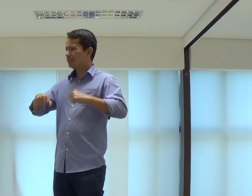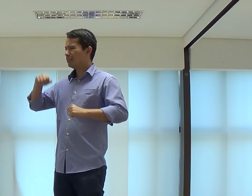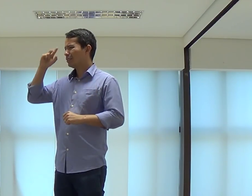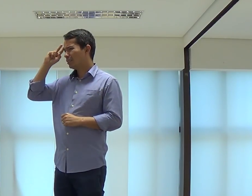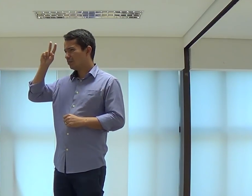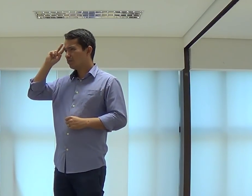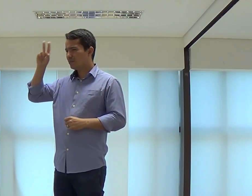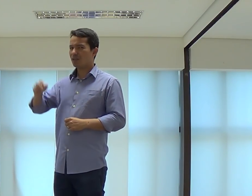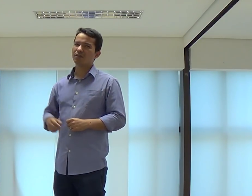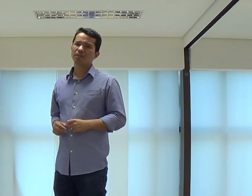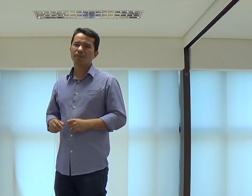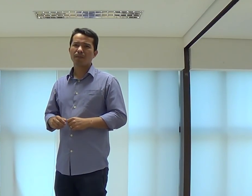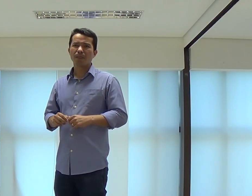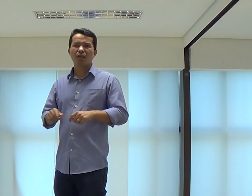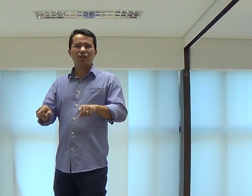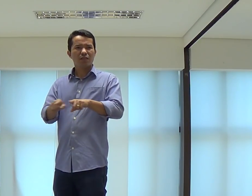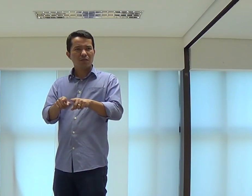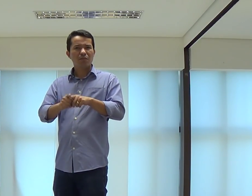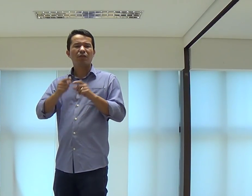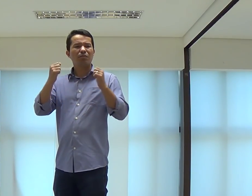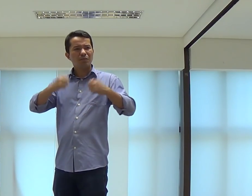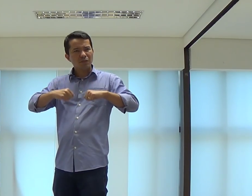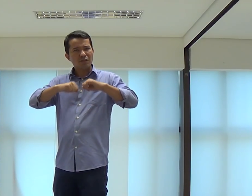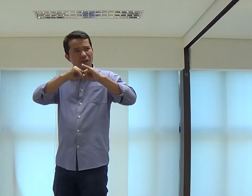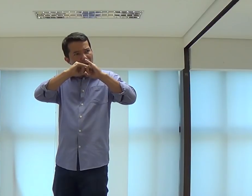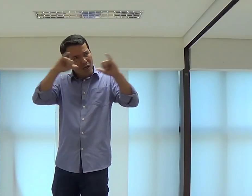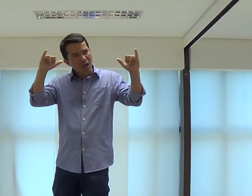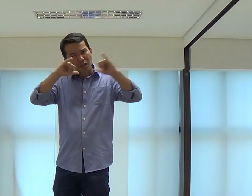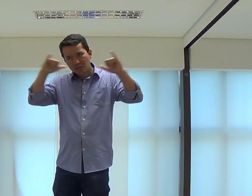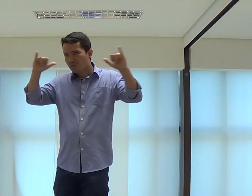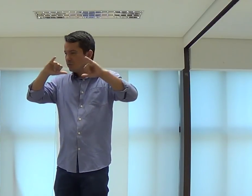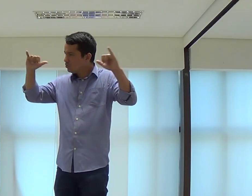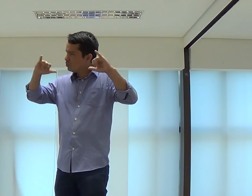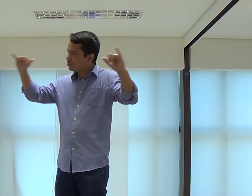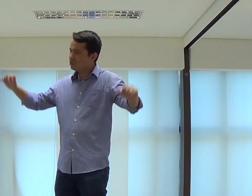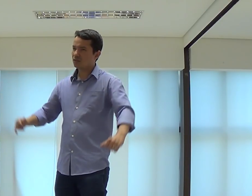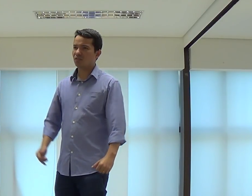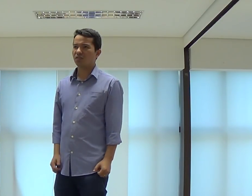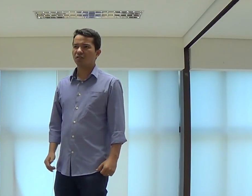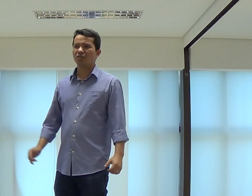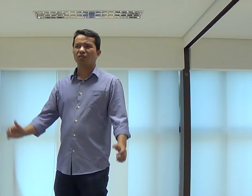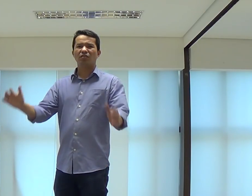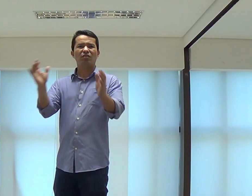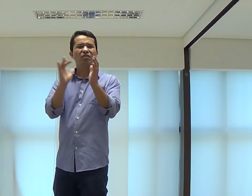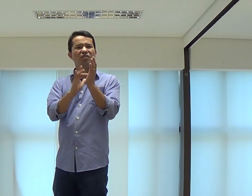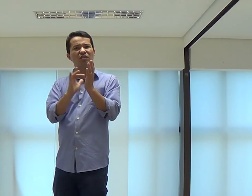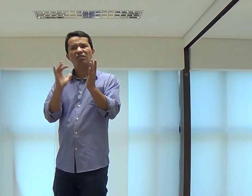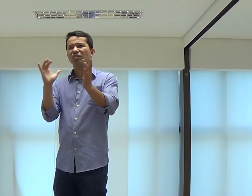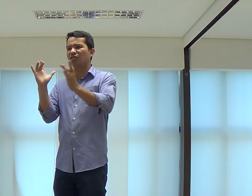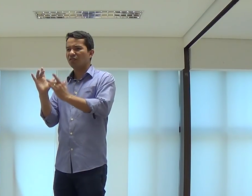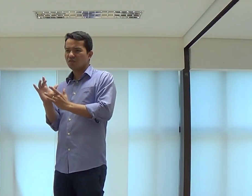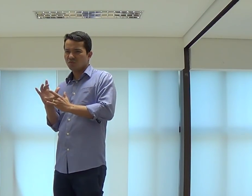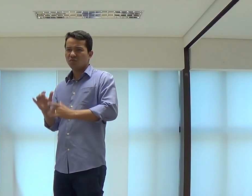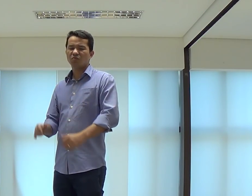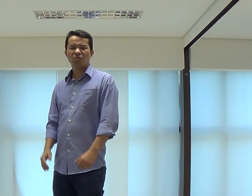Então a gente precisa lembrar disso. A gente precisa anunciar, a gente precisa falar sobre isso,